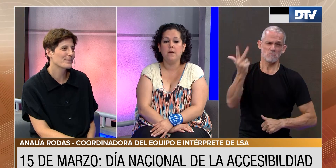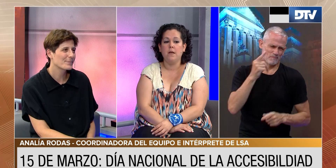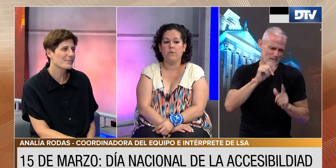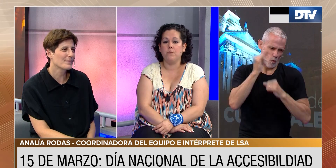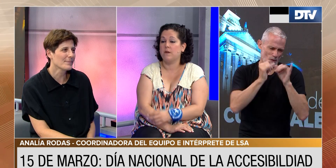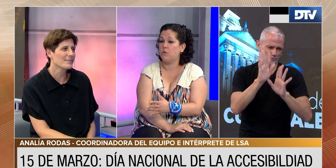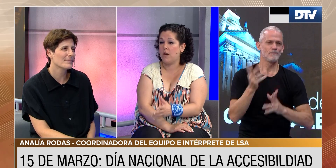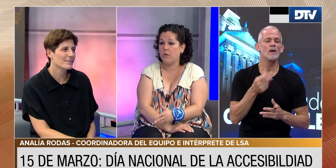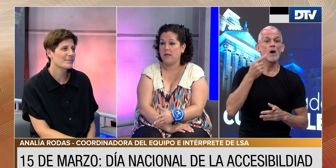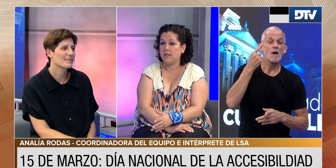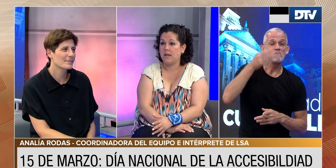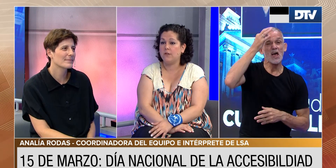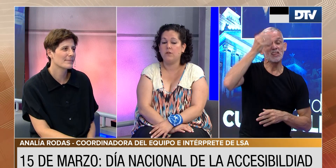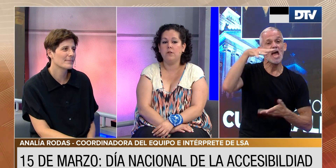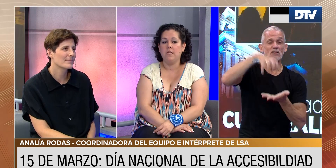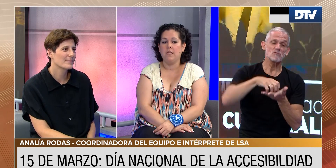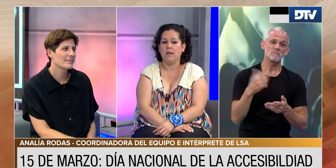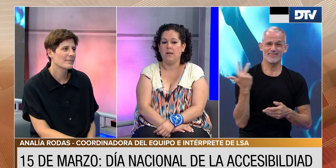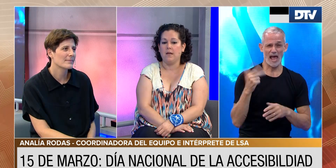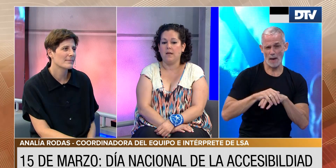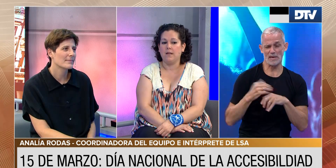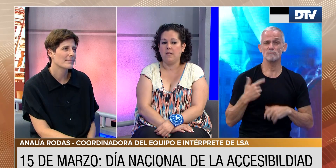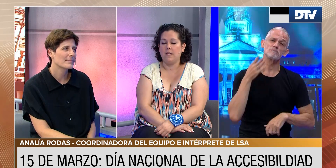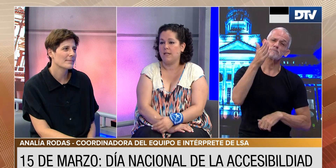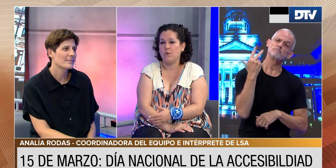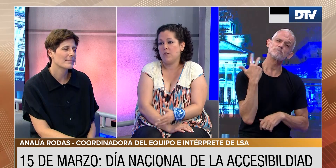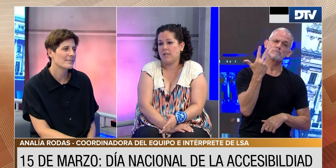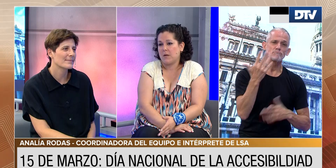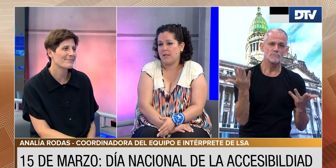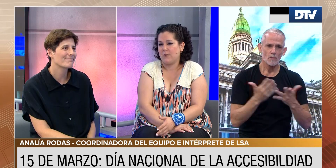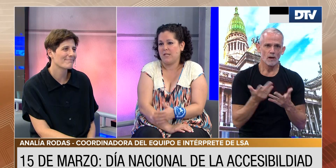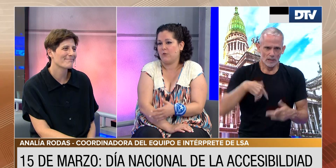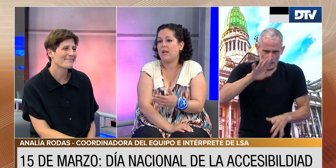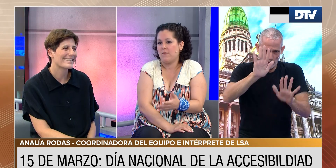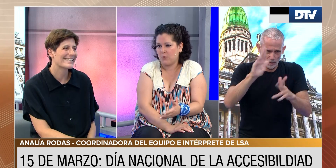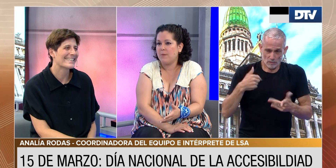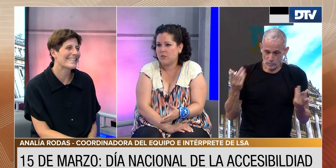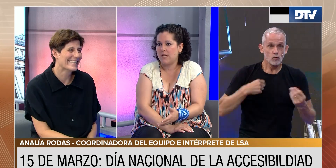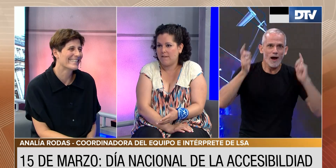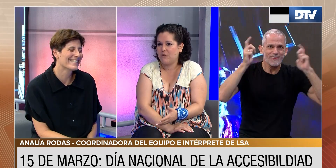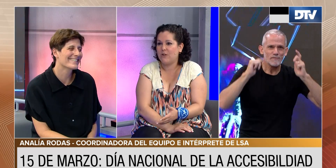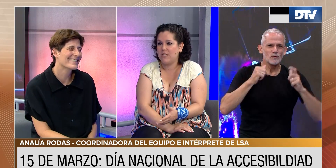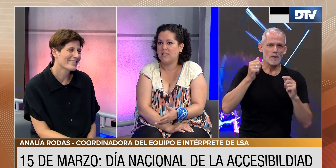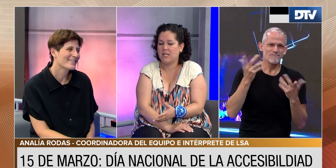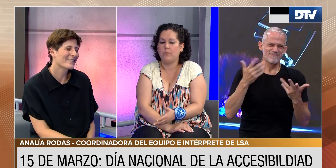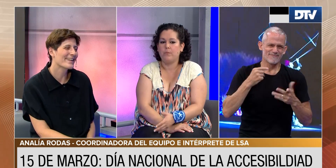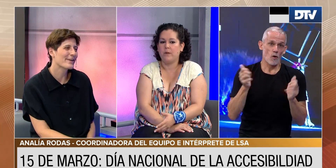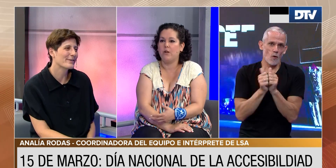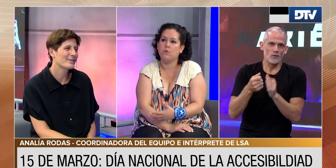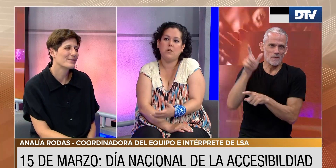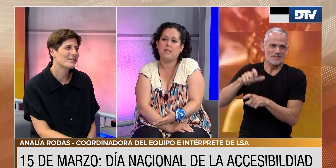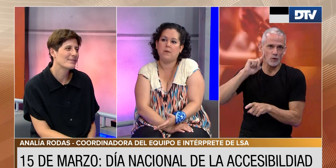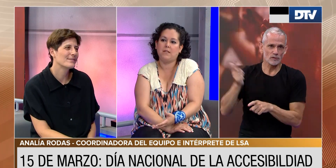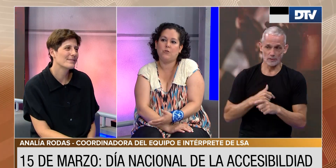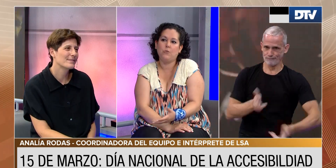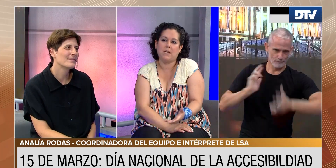experiencia, fuimos a ver una obra de teatro y le tuvimos que interpretar, o sea, nosotras disfrutamos el evento con ella, Claro. pero